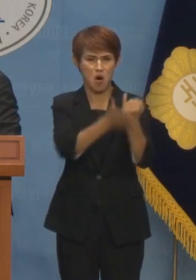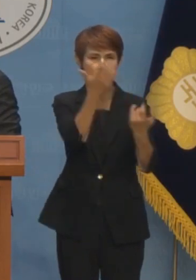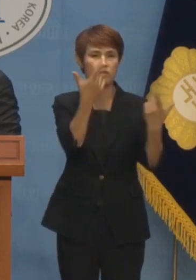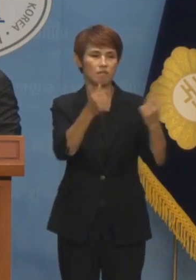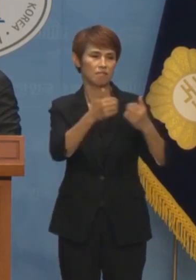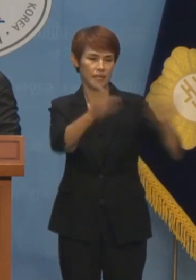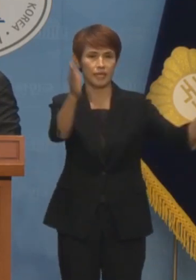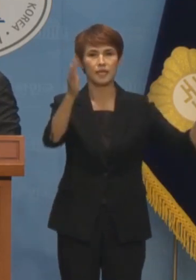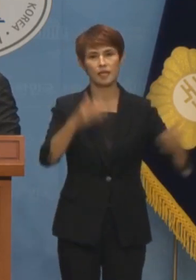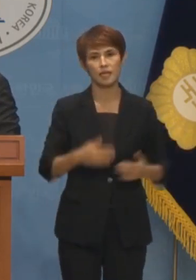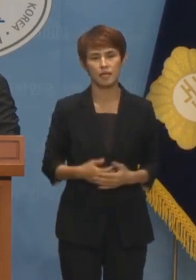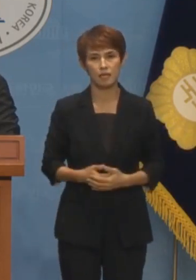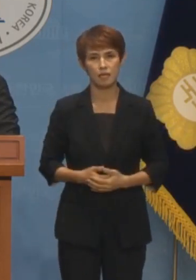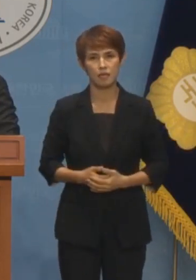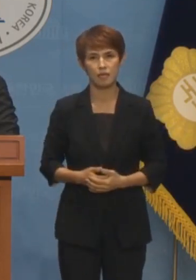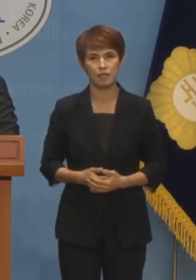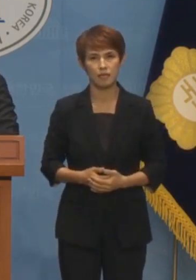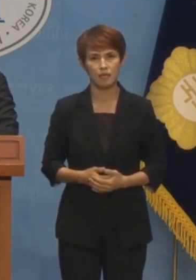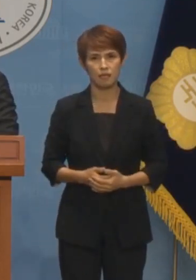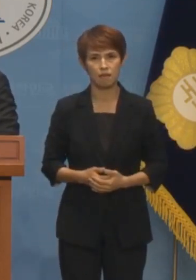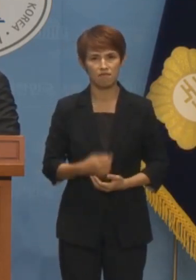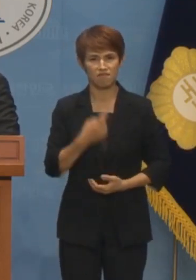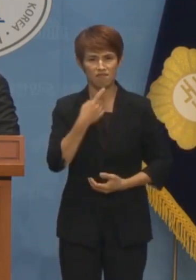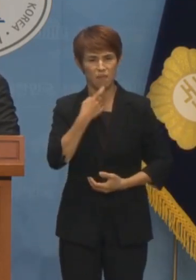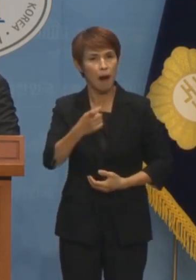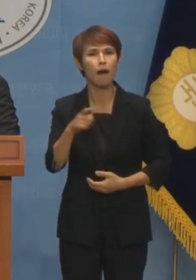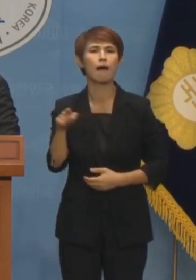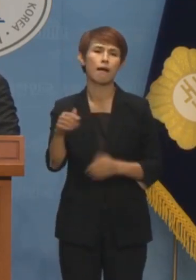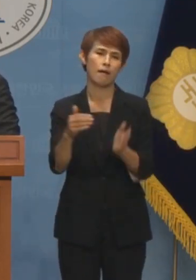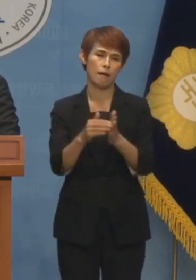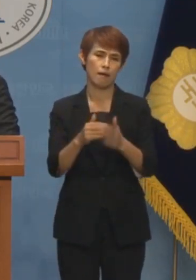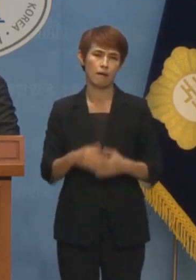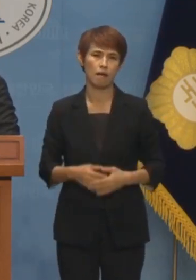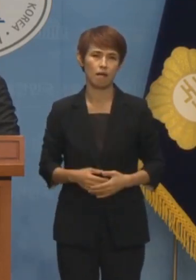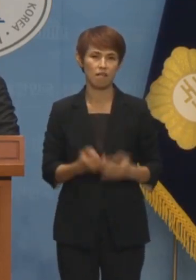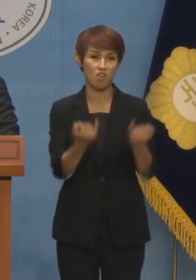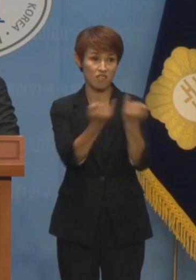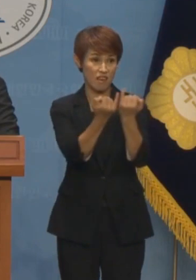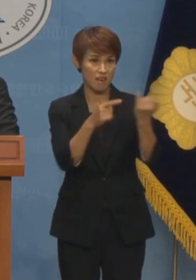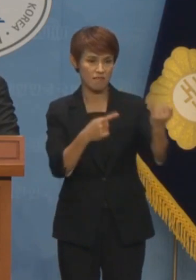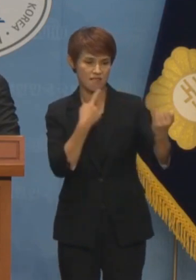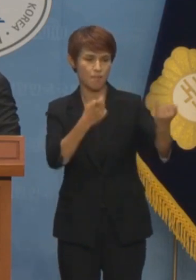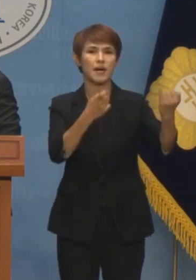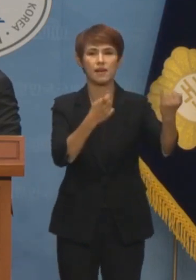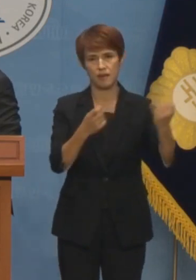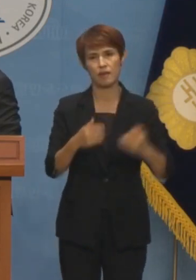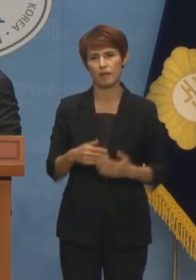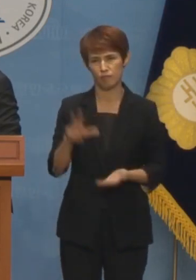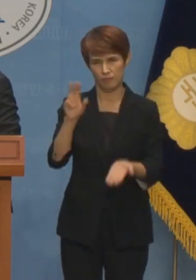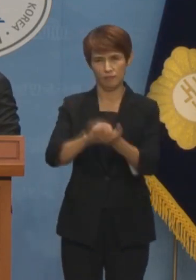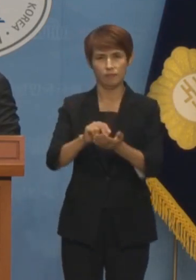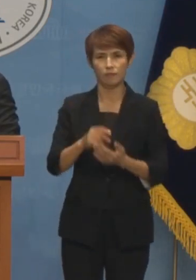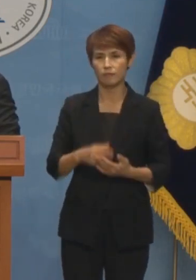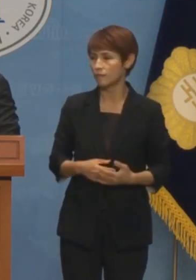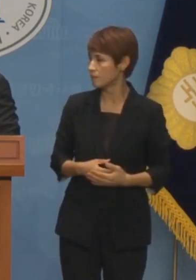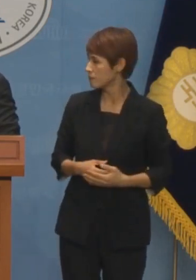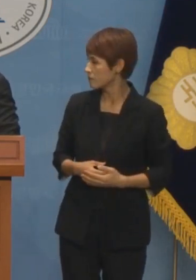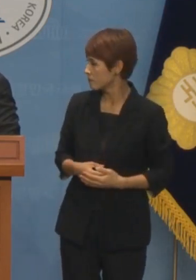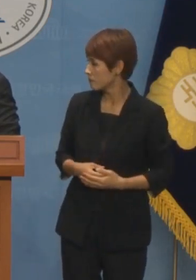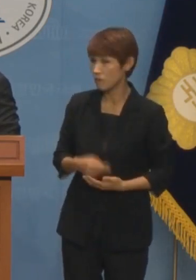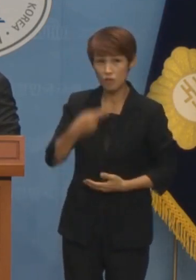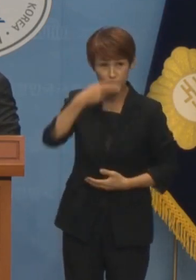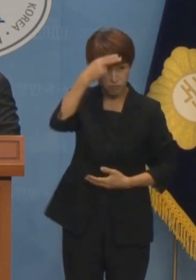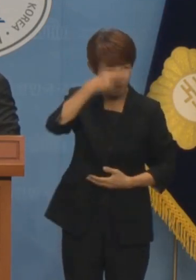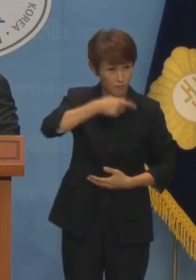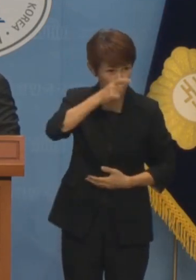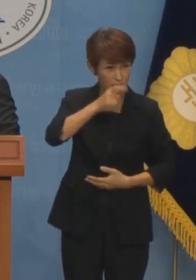발언들이나 더 강력한 협박 등을 통해서 여자들에게 겁박을 하고 있다는 사실입니다. 그러면 술 먹었으면 집에